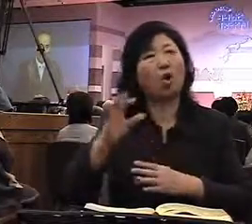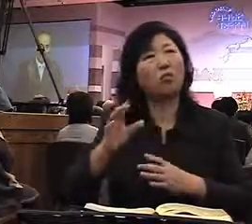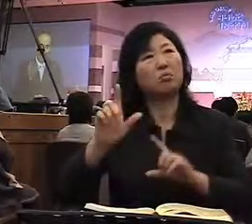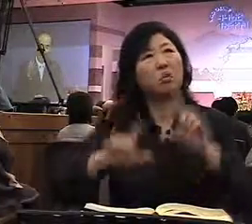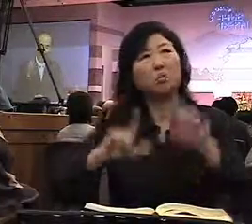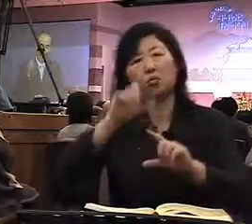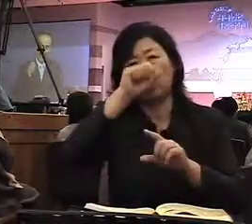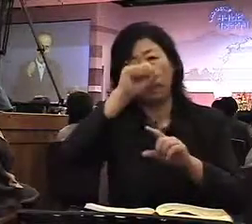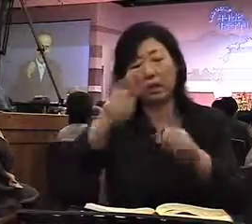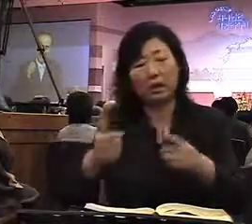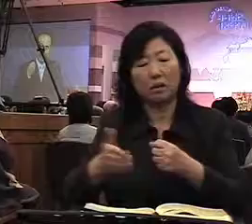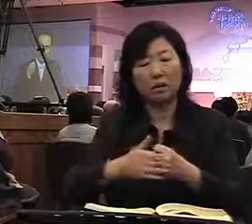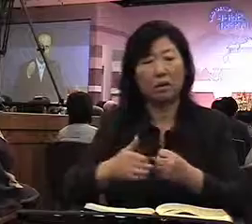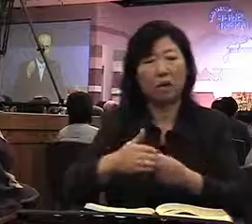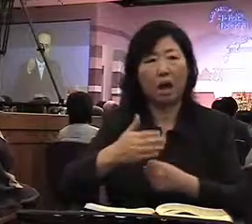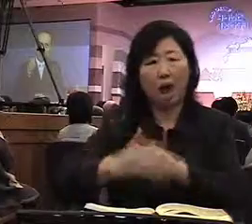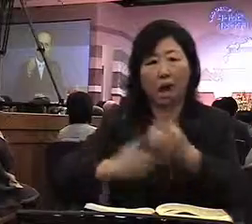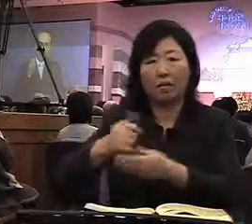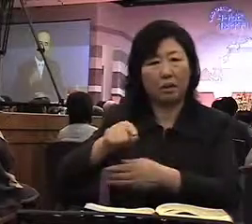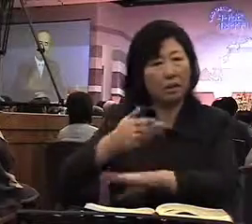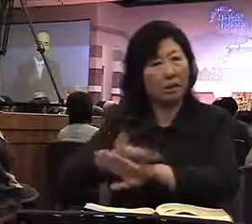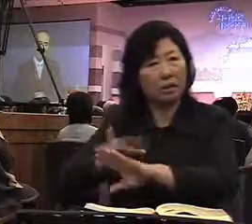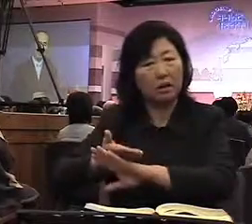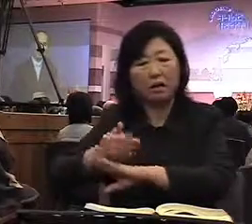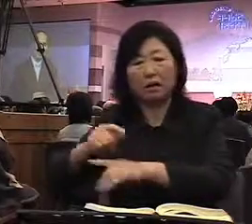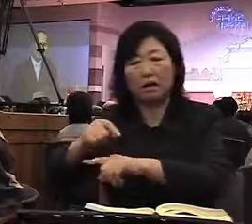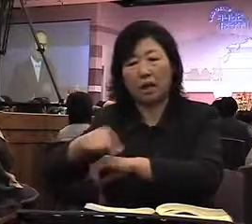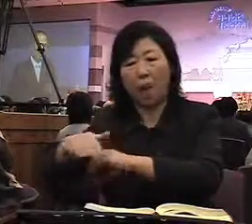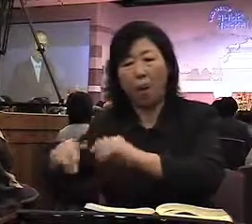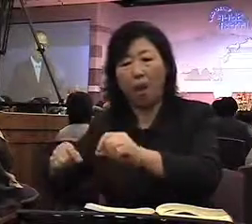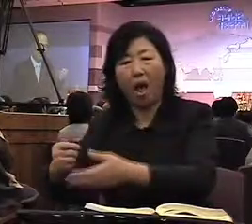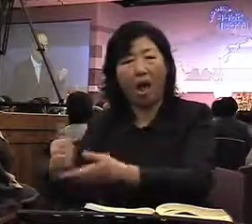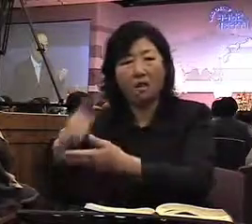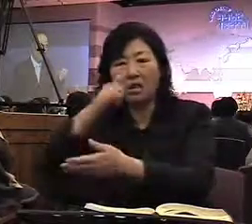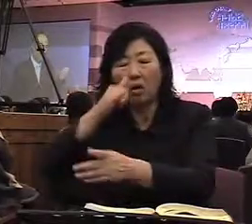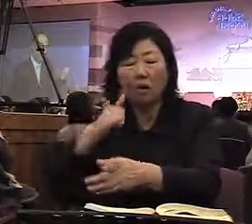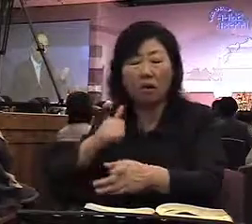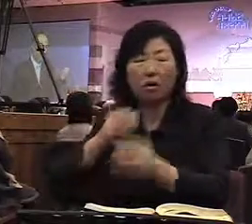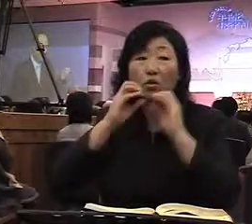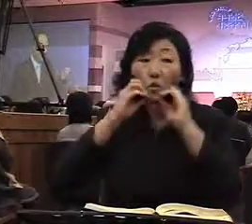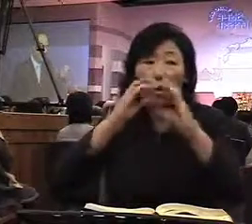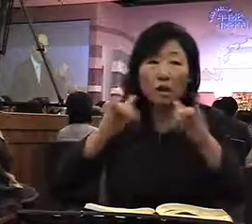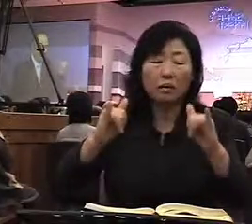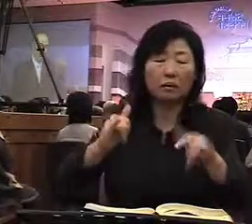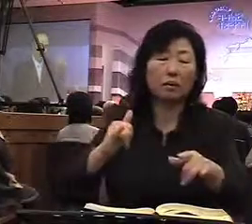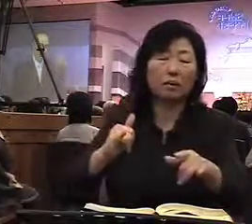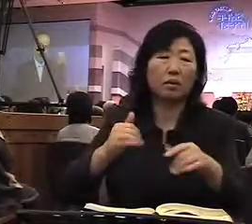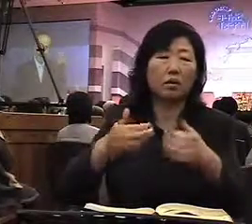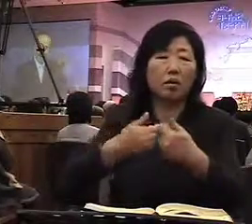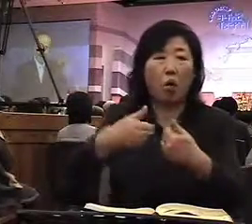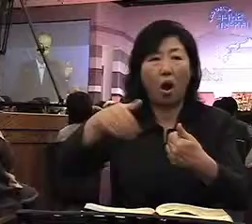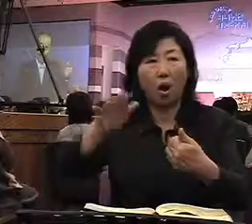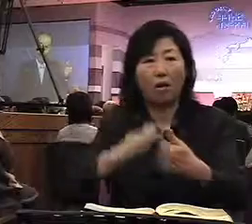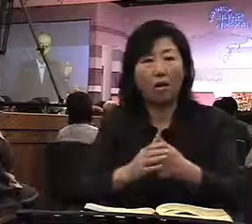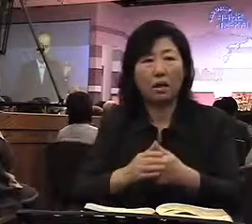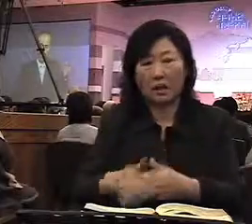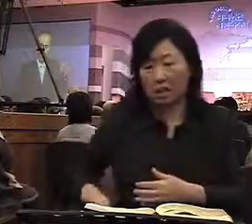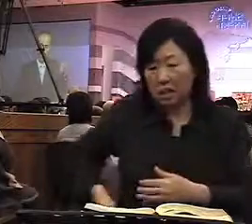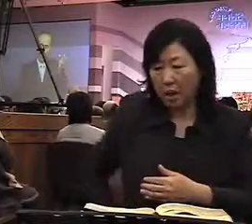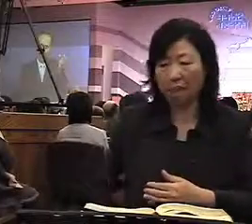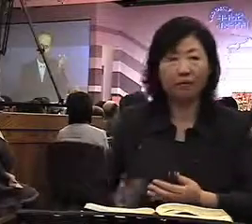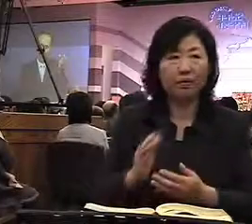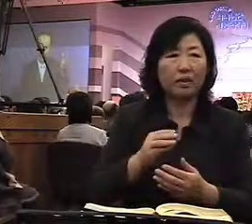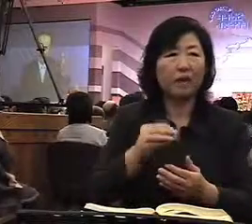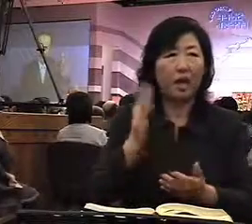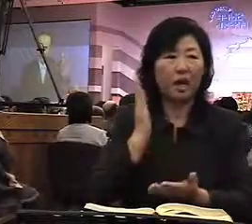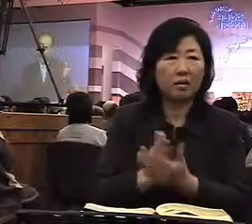그런데 하나님은 다른 계획이 있었어요. 누가복음 10장에 보니까 선교사 떠나는 사람에게 뭐라고 했느냐면 지갑도 가져가지 말고